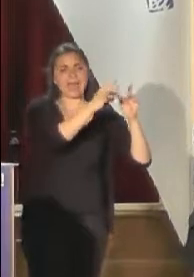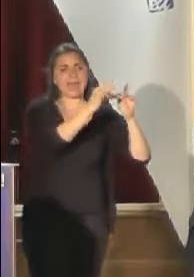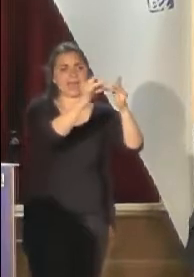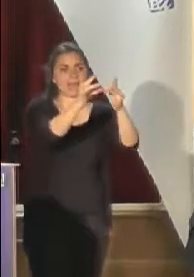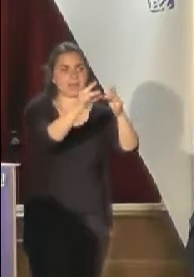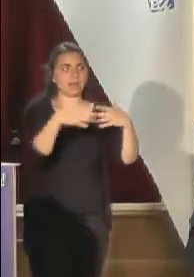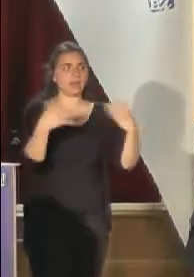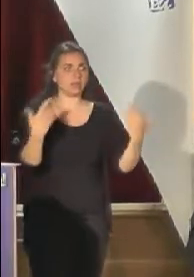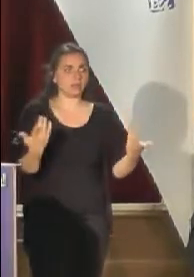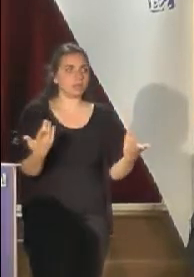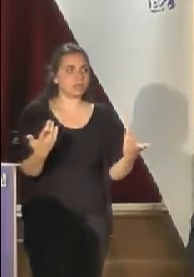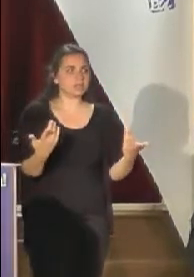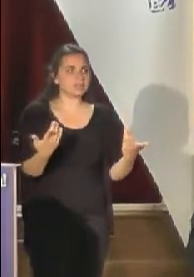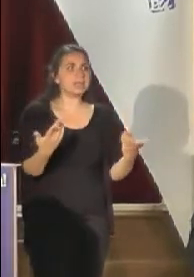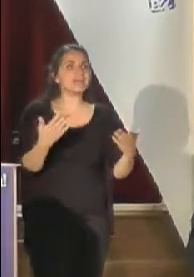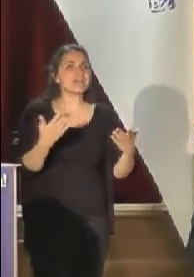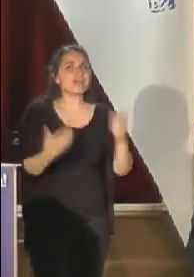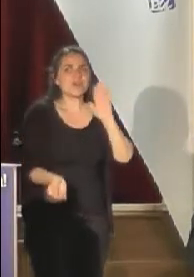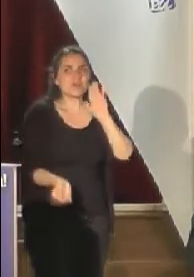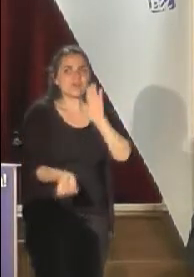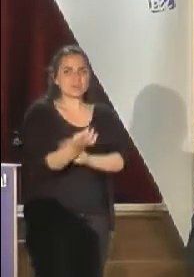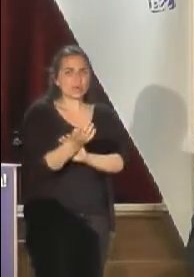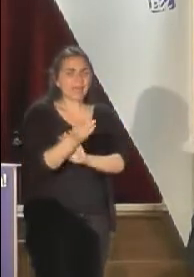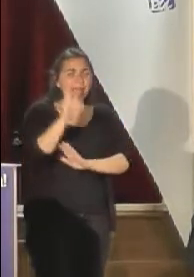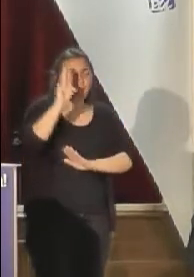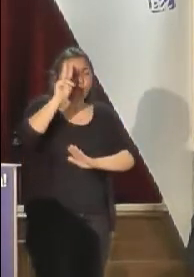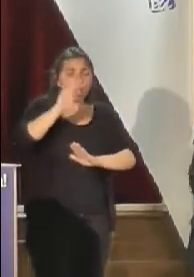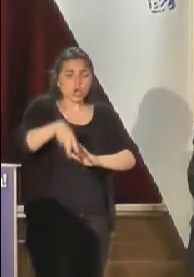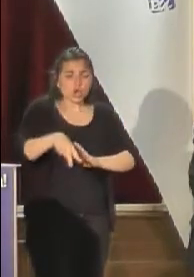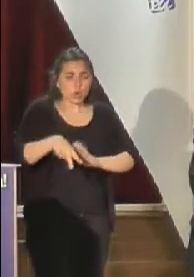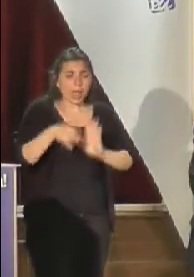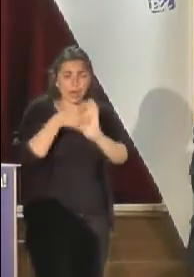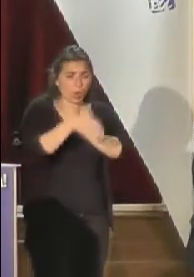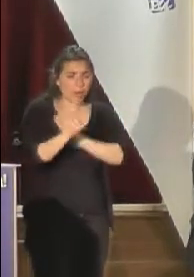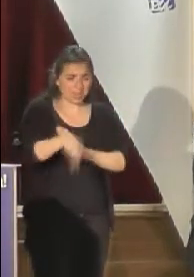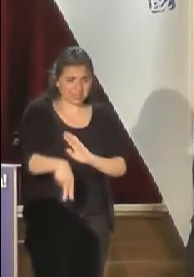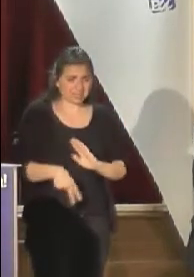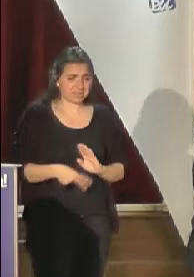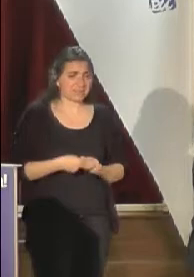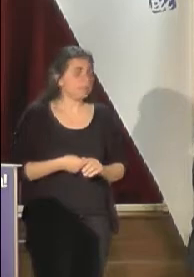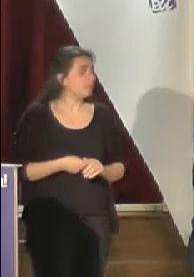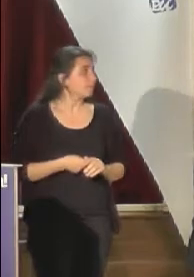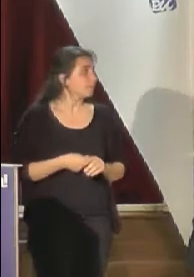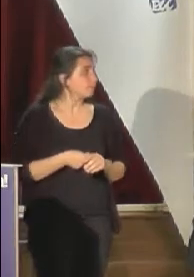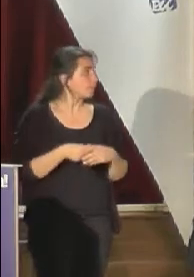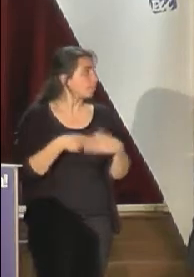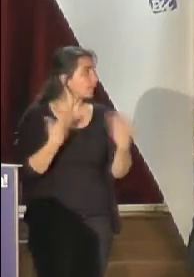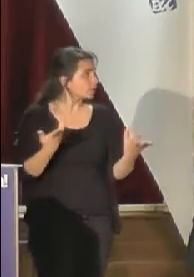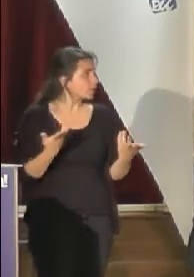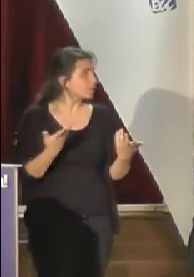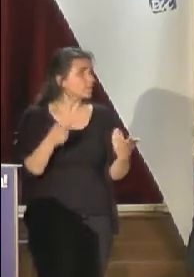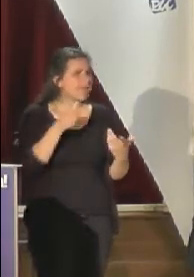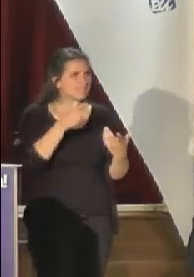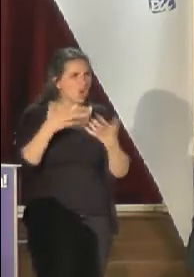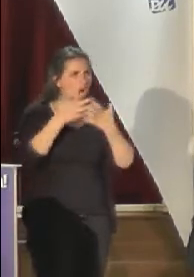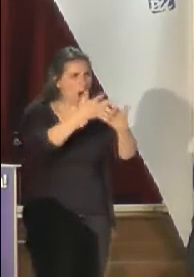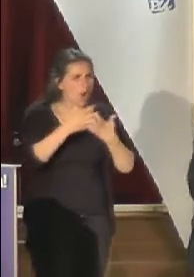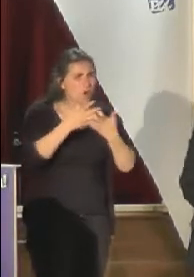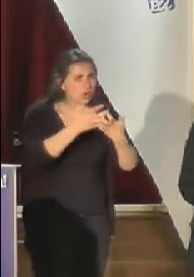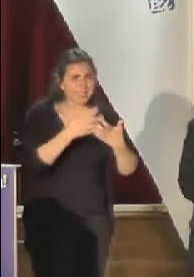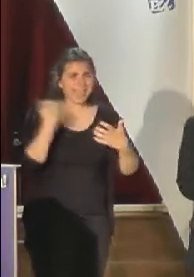que cando emerxeu nunca máis é porque había un tecido asociativo de autoorganización de loita que levaba 20 anos en combate.